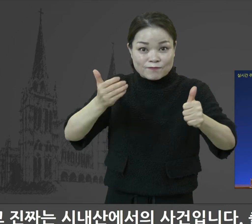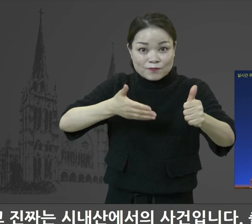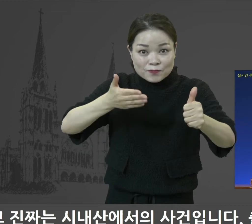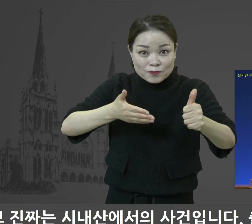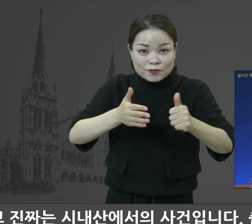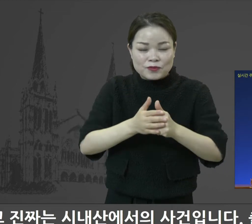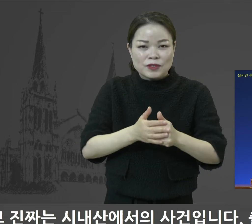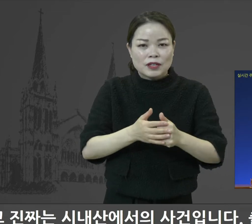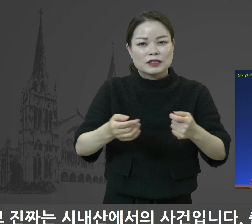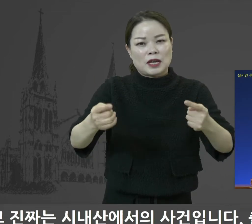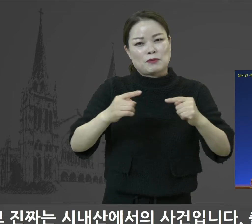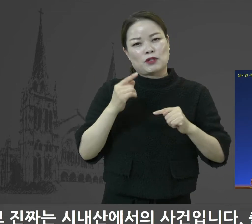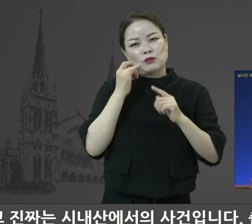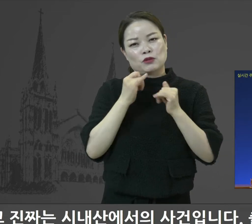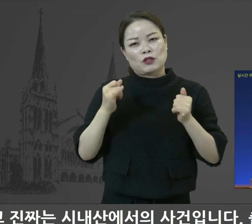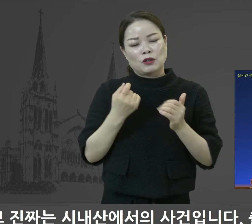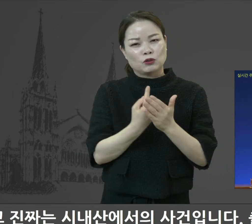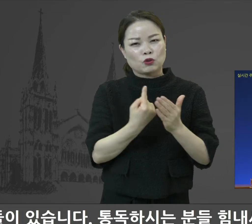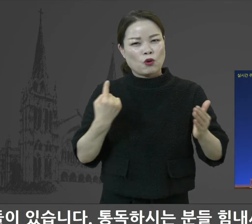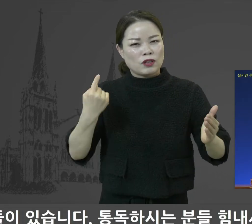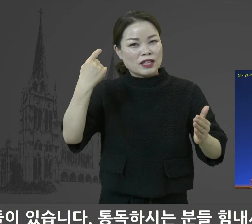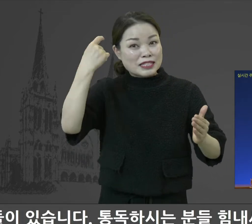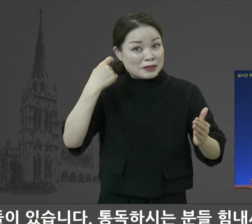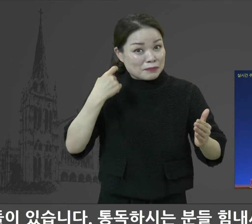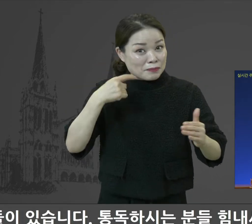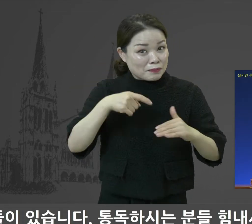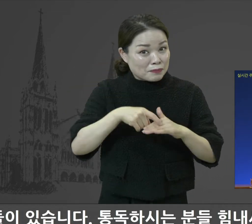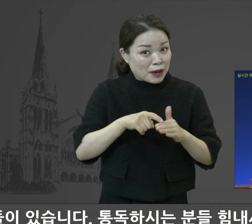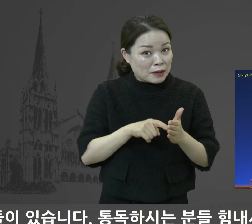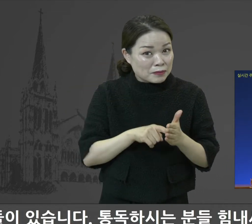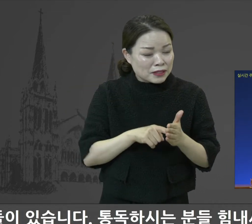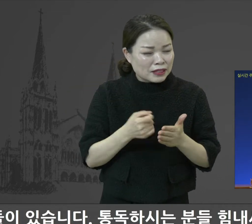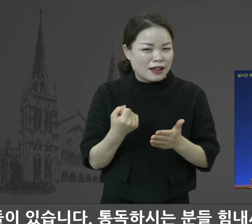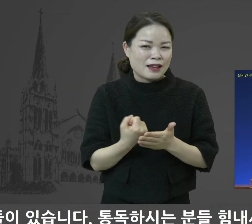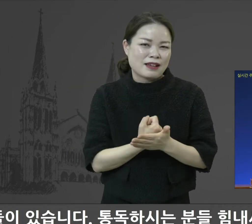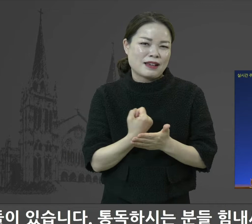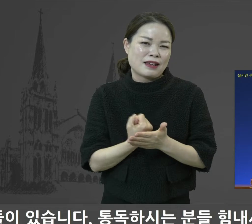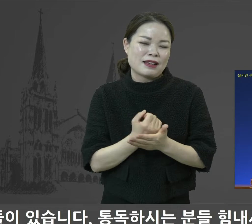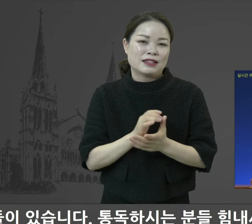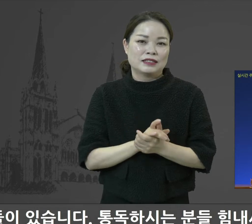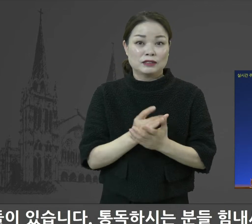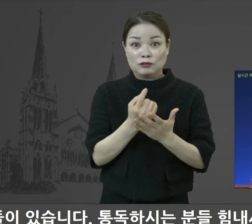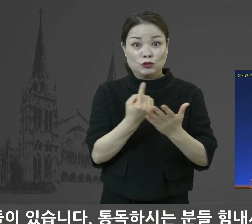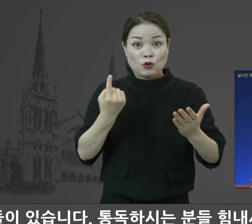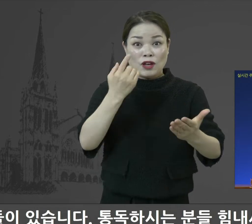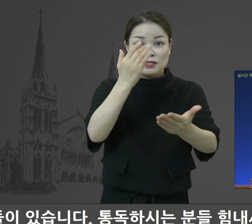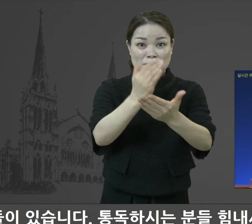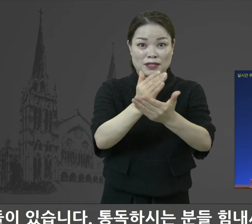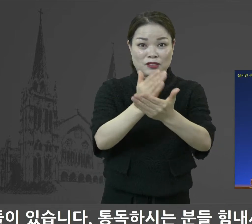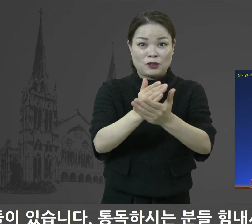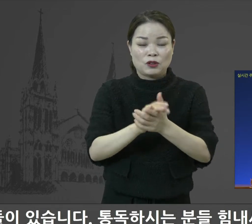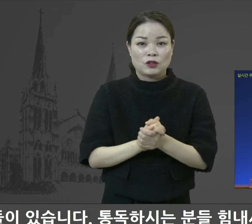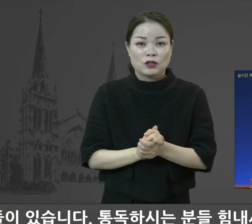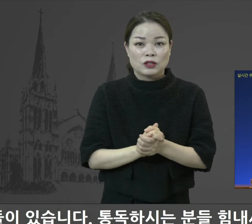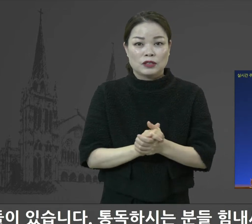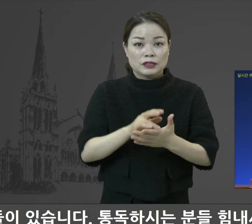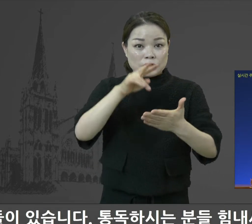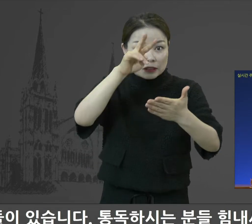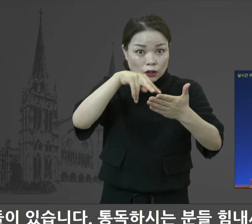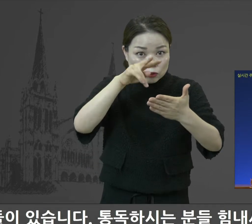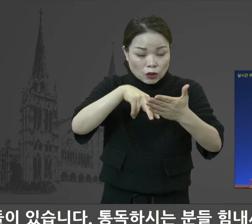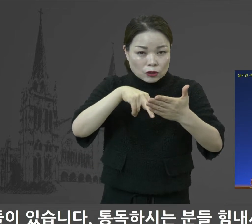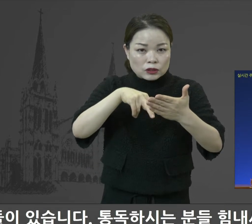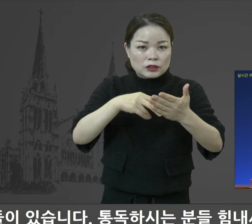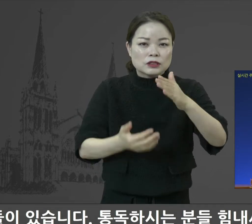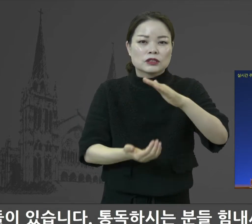통독에 참여하지 못한 분들 소외될까 봐 좀 마음이 아쉽습니다. 여러분 소외되지 마시기 바랍니다. 통독 참여